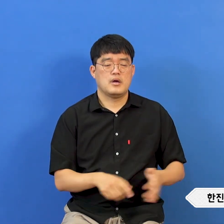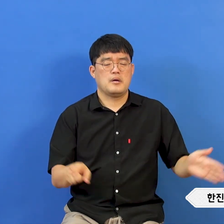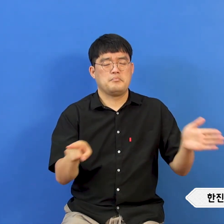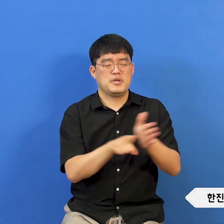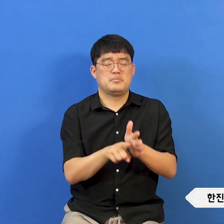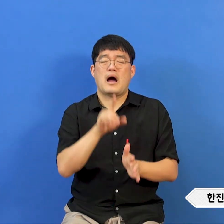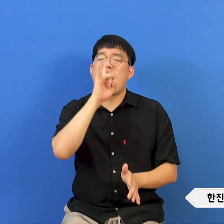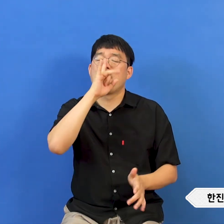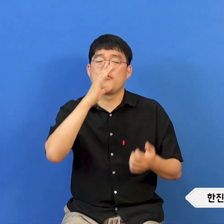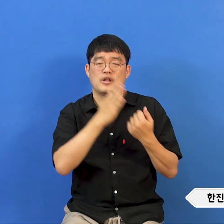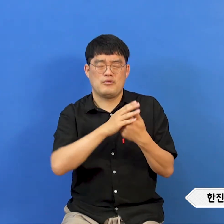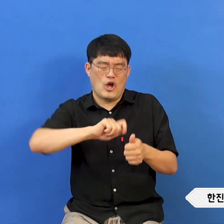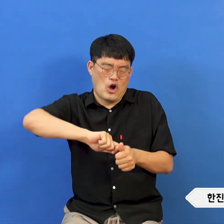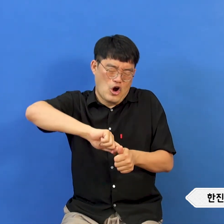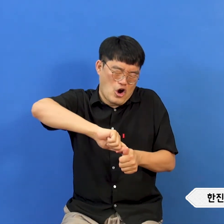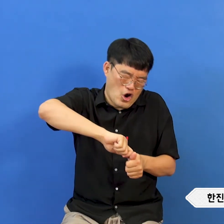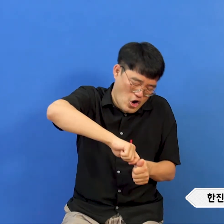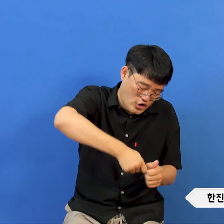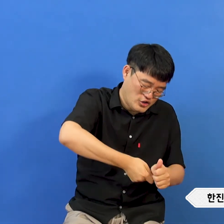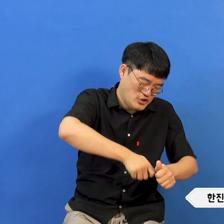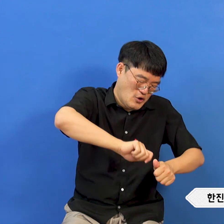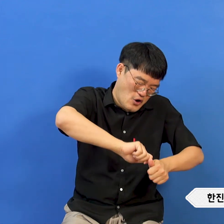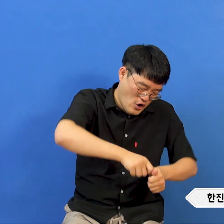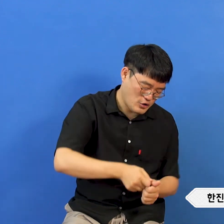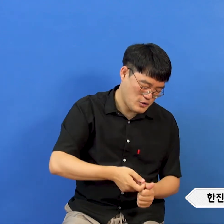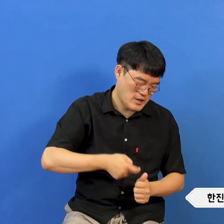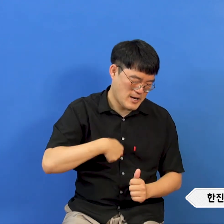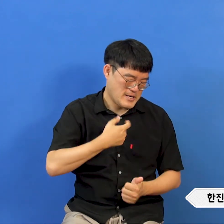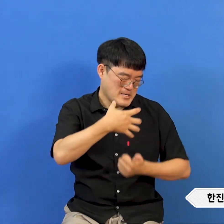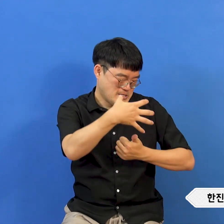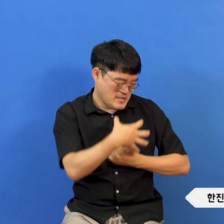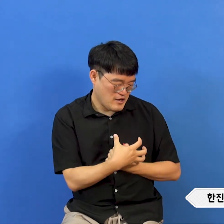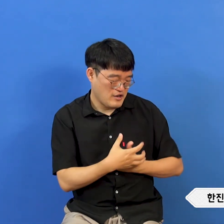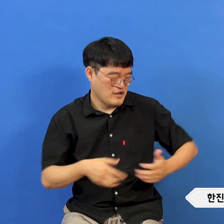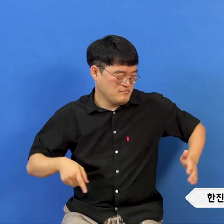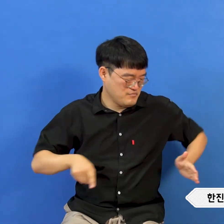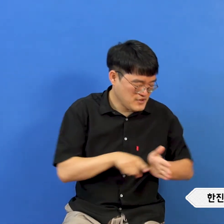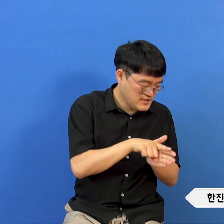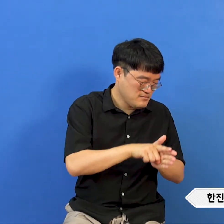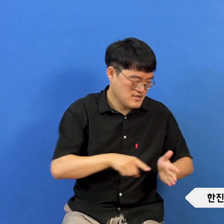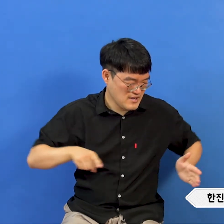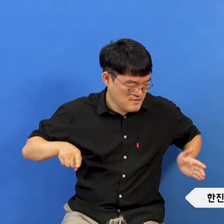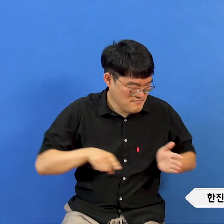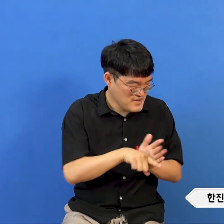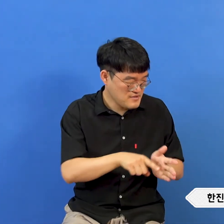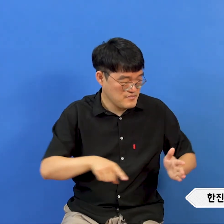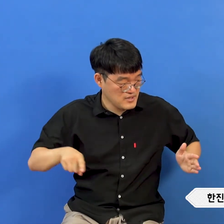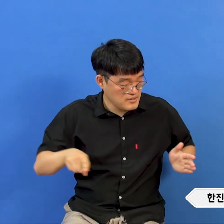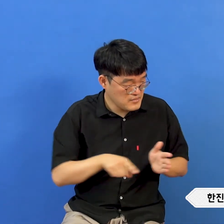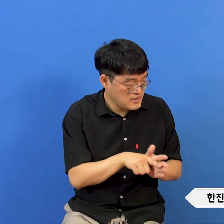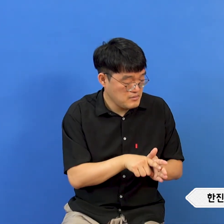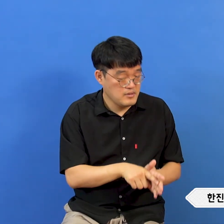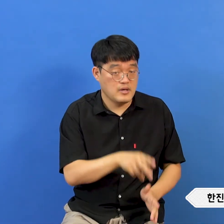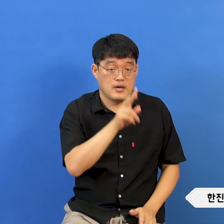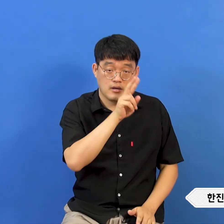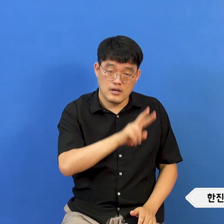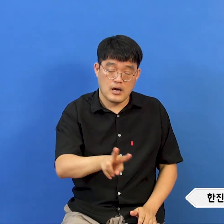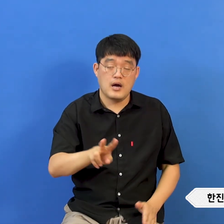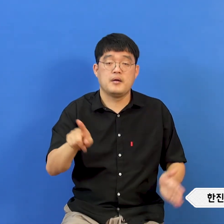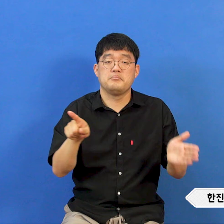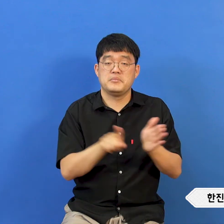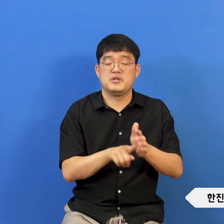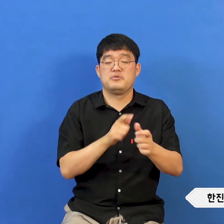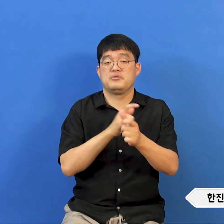믿어지기 때문에 자기를 압박하는 수단으로 믿습니다, 믿습니다 해봐야 믿음을